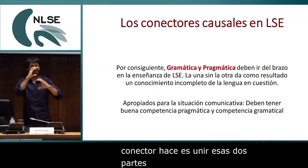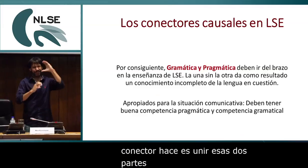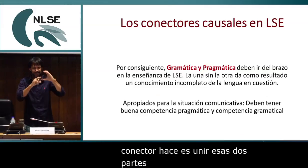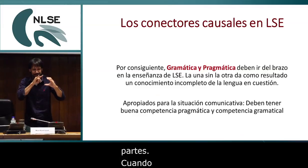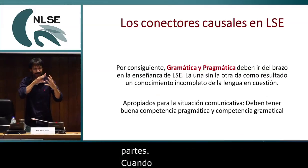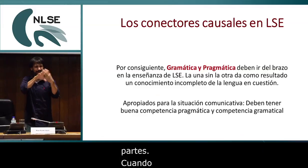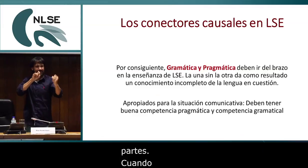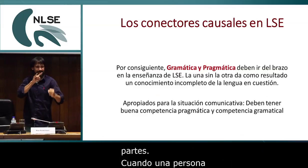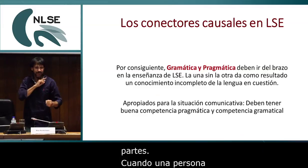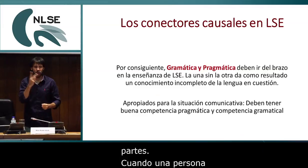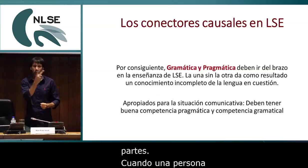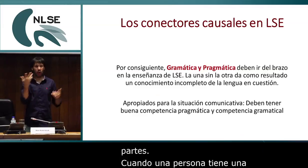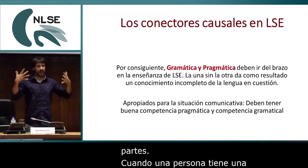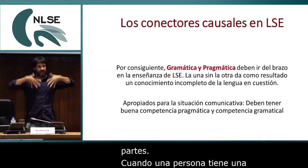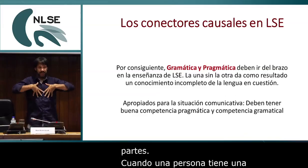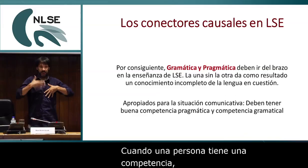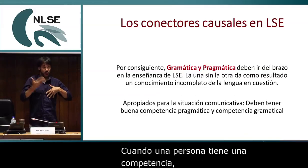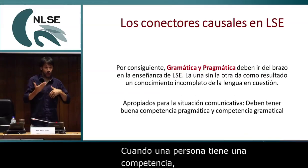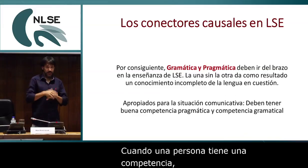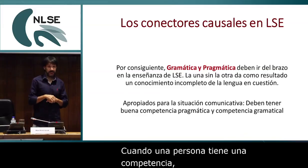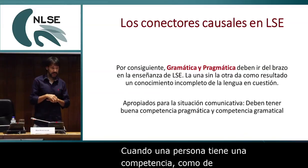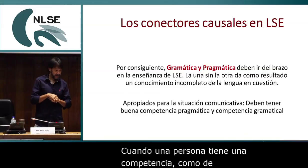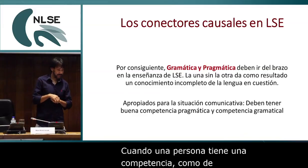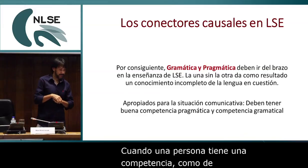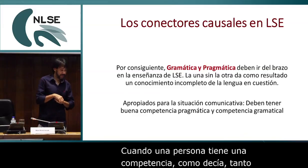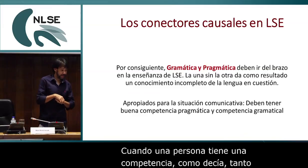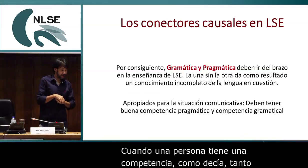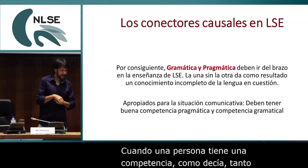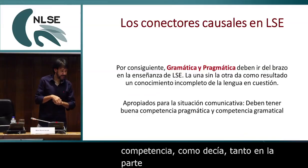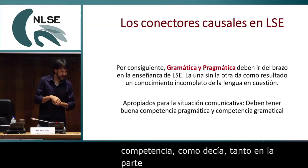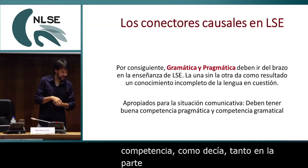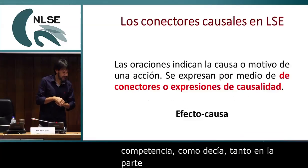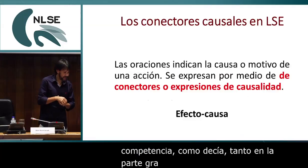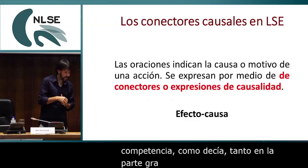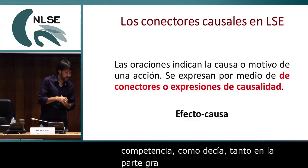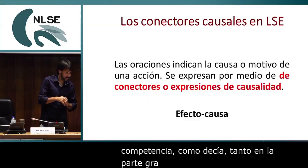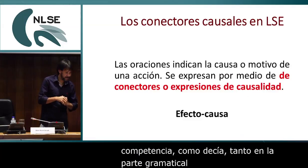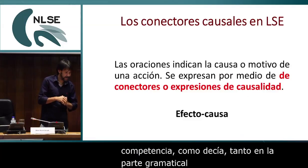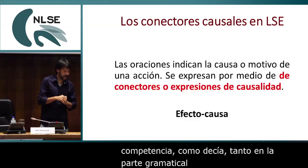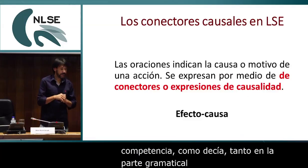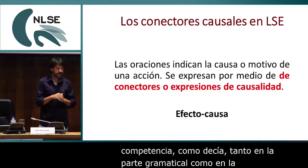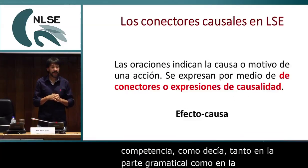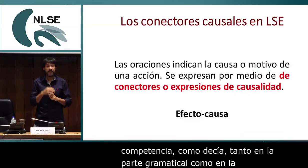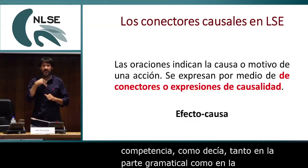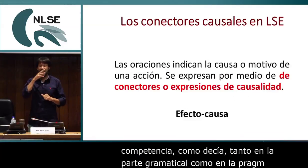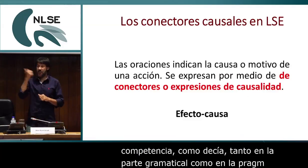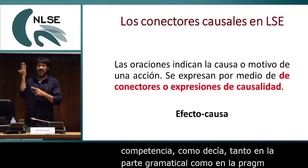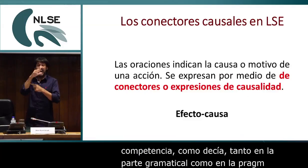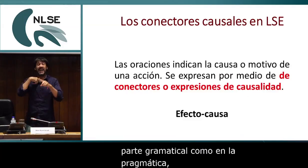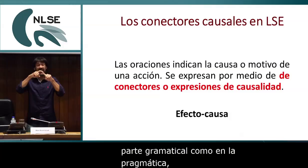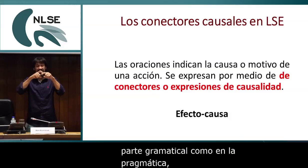en la pragmática, si no es así, se pueden dar pie a confusiones, malos entendidos, incluso a una falta de comunicación.